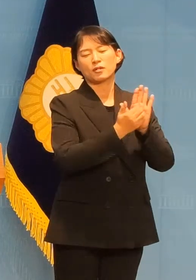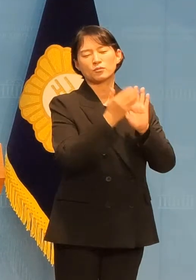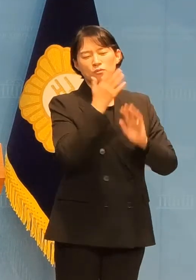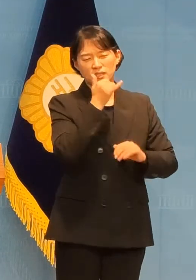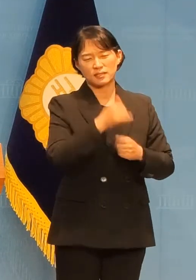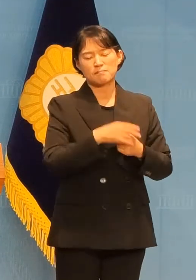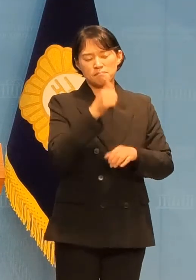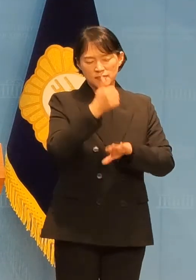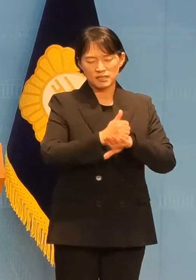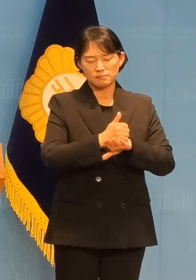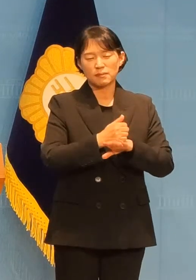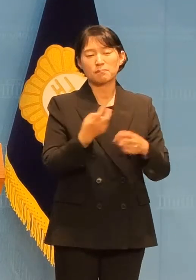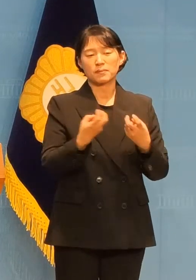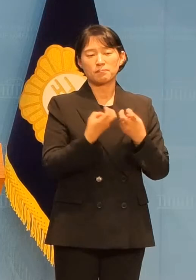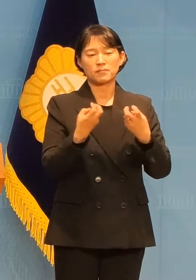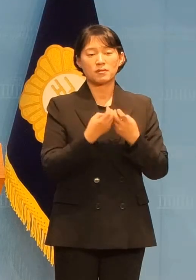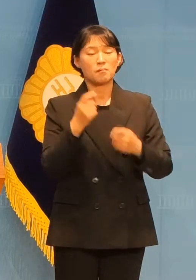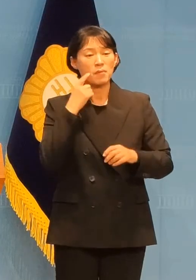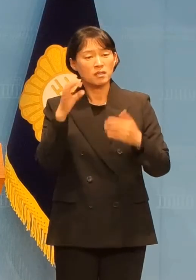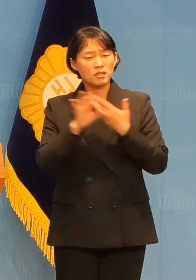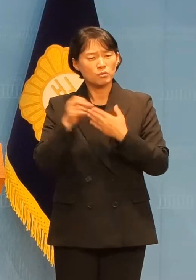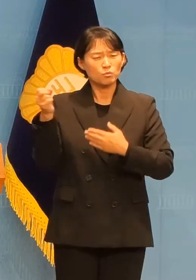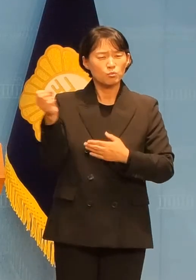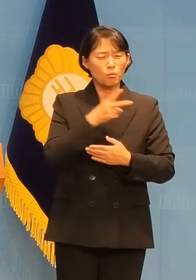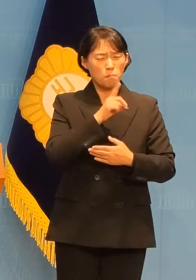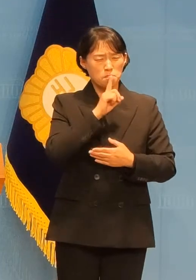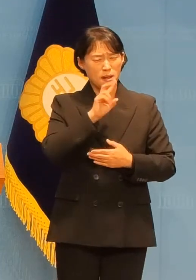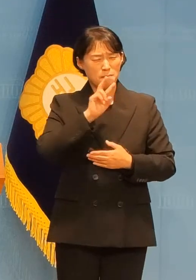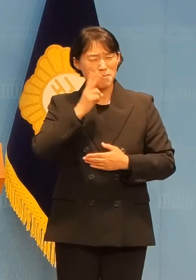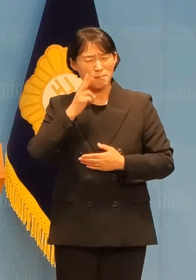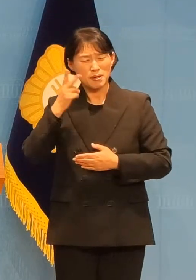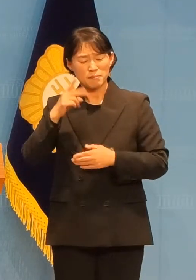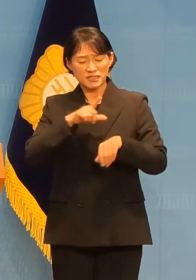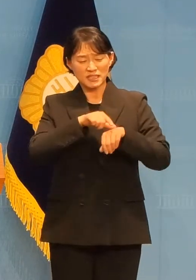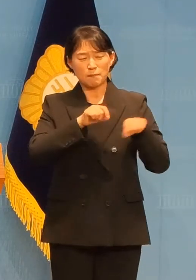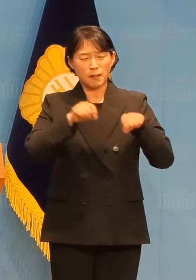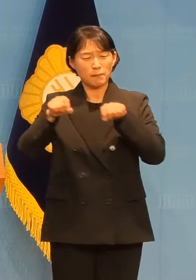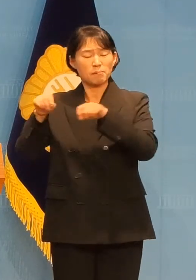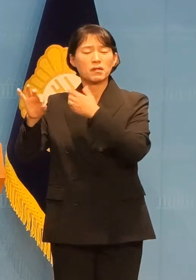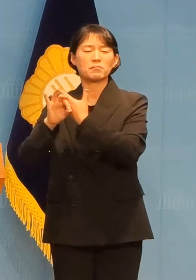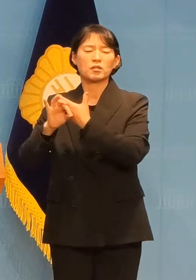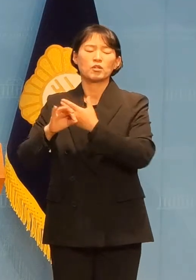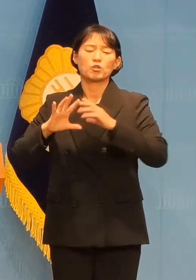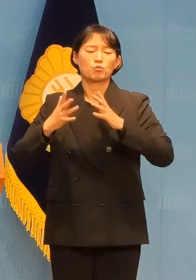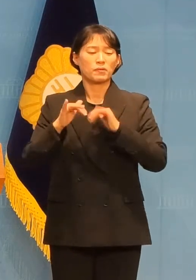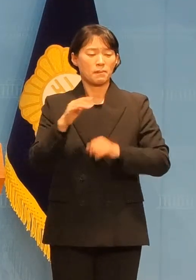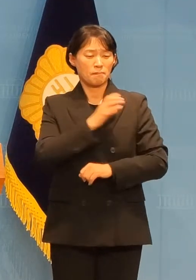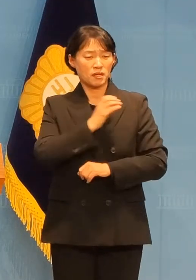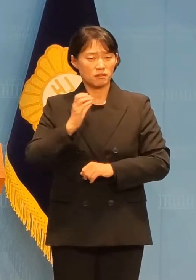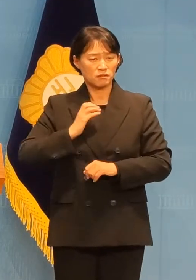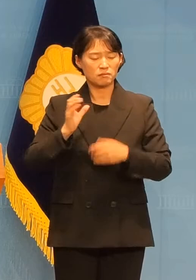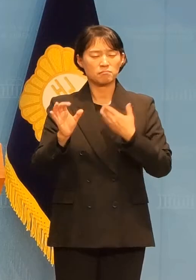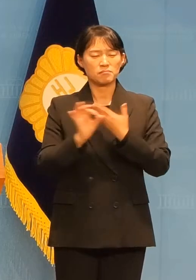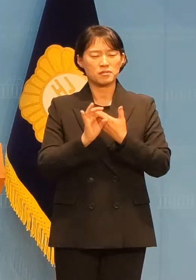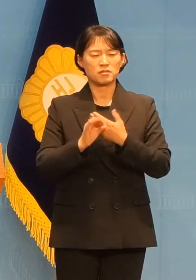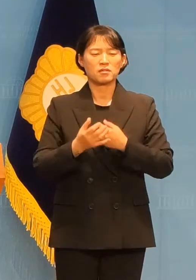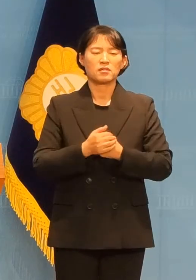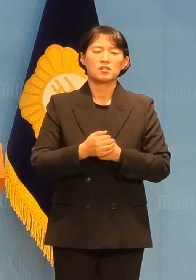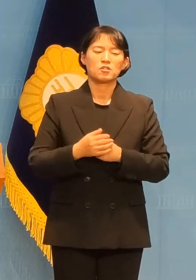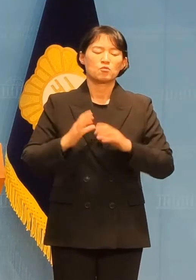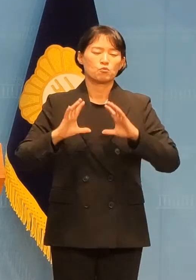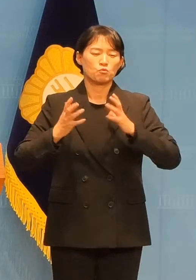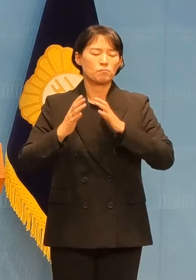마지막 비상구입니다. 만약 또다시 말장난으로 시간을 끌며 국민을 배신한다면 들불처럼